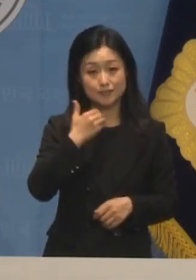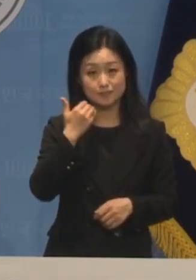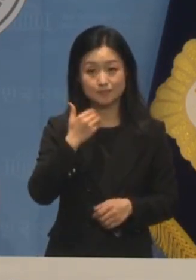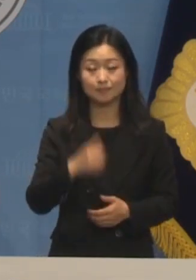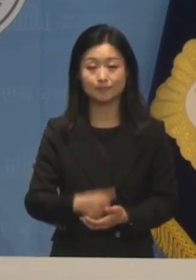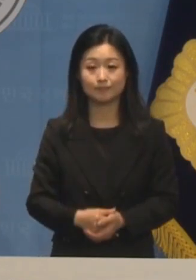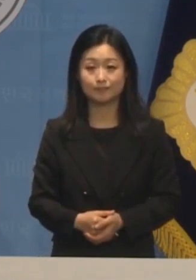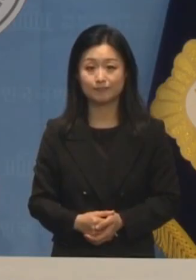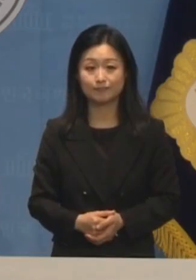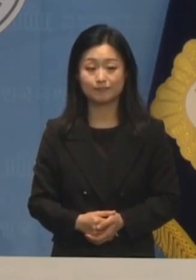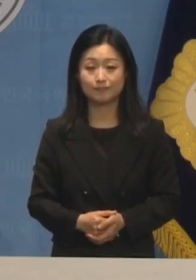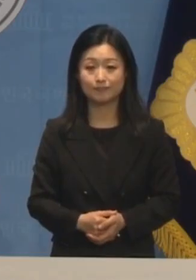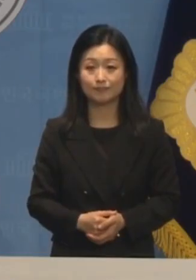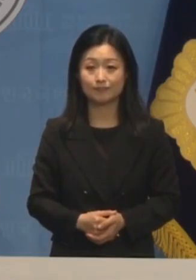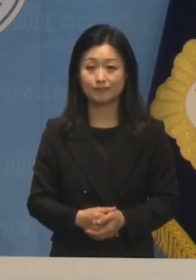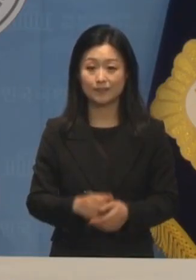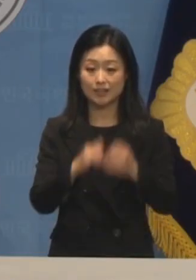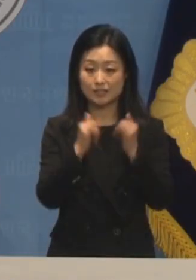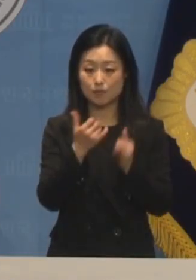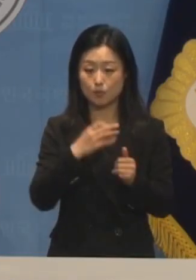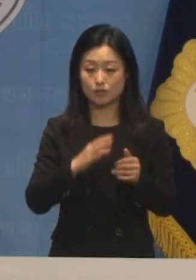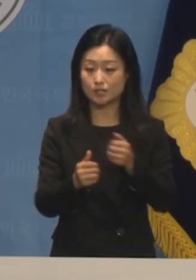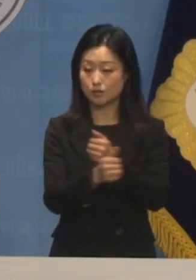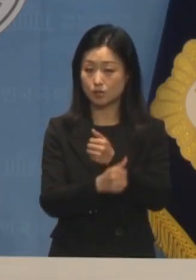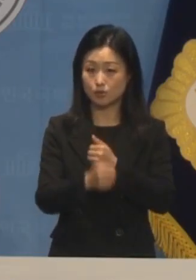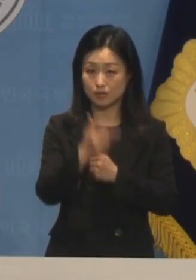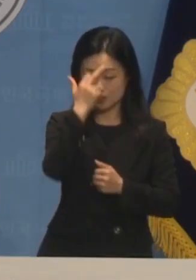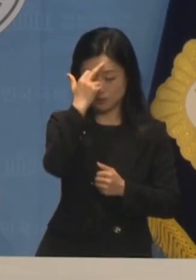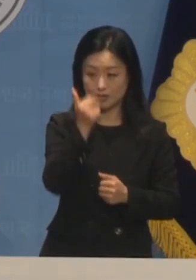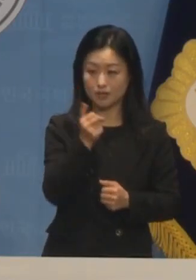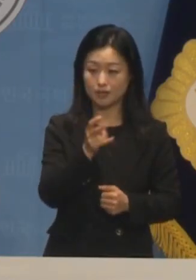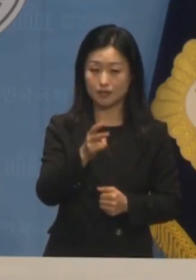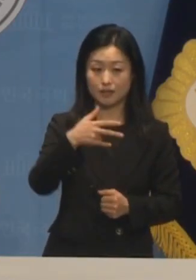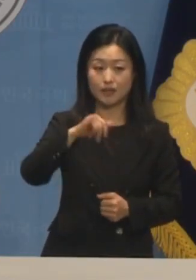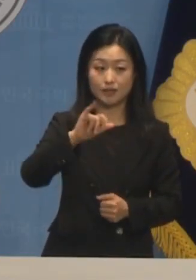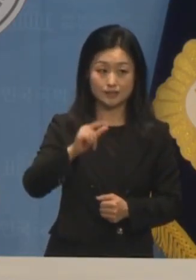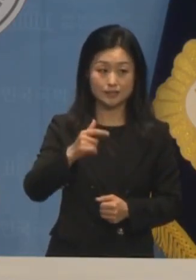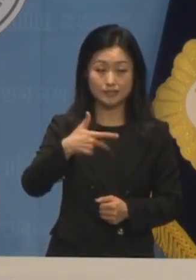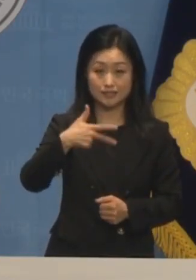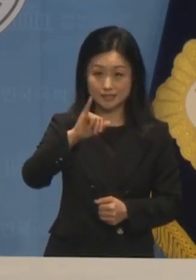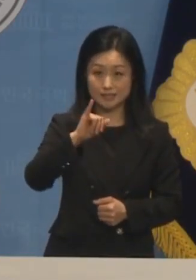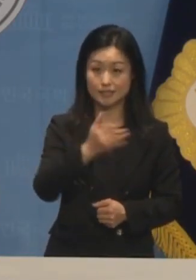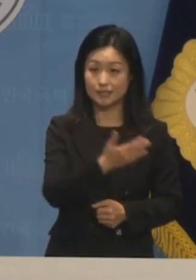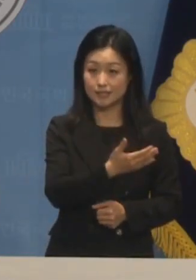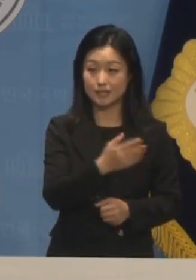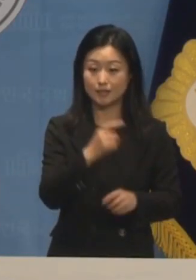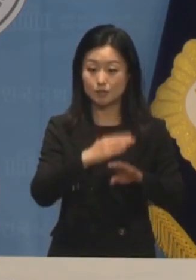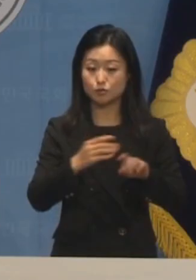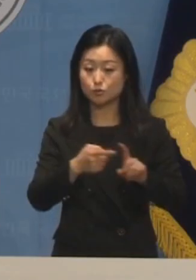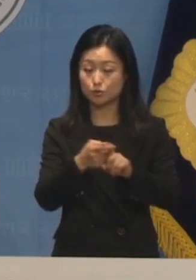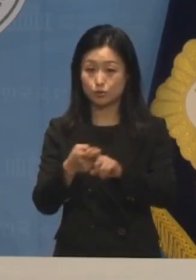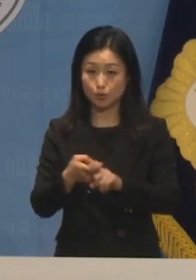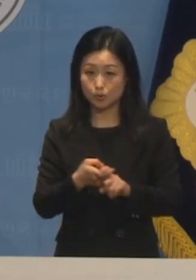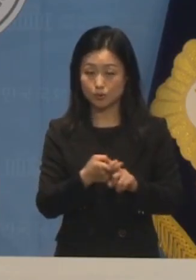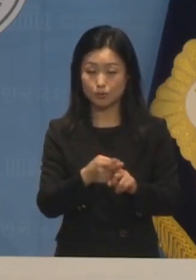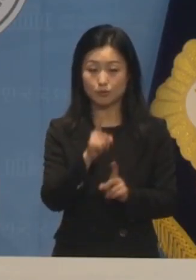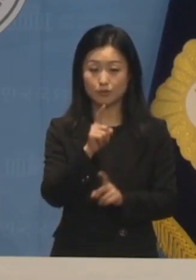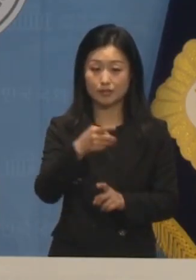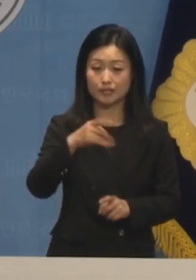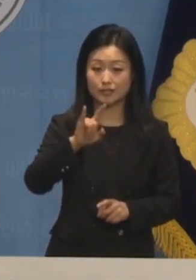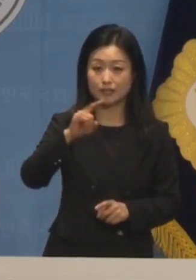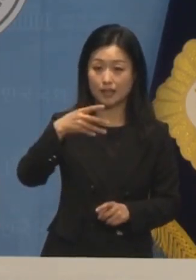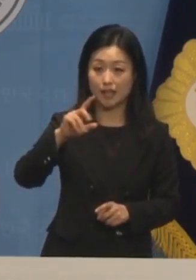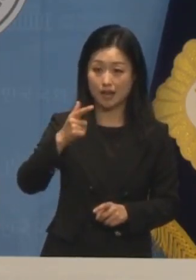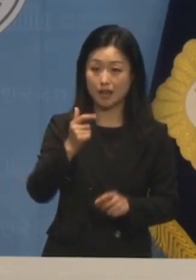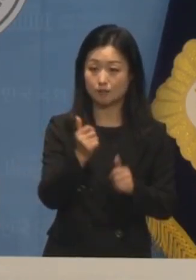소개해드리겠습니다. 참여연대 사회복지위원회 최혜지 위원장님 오셨습니다. 민주노총 이태환 수석부위원장님